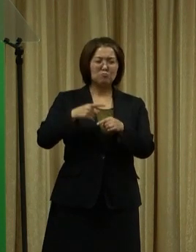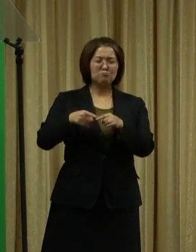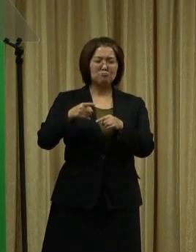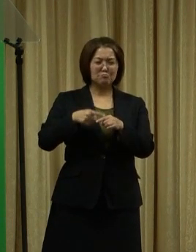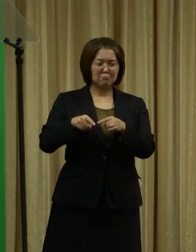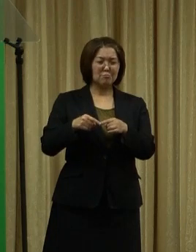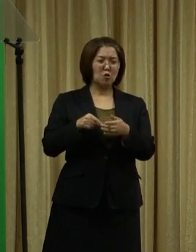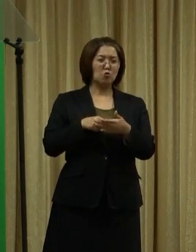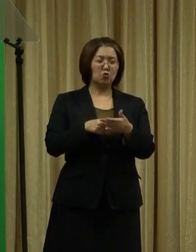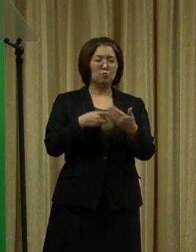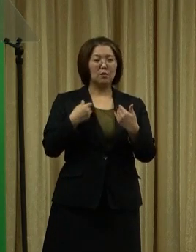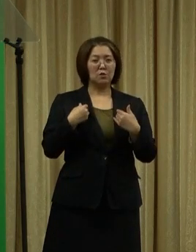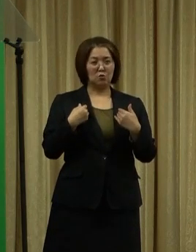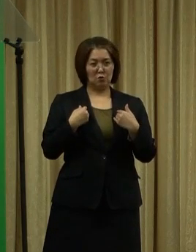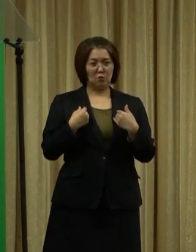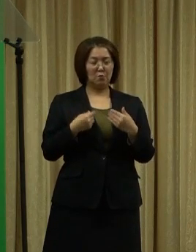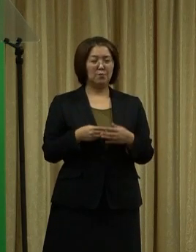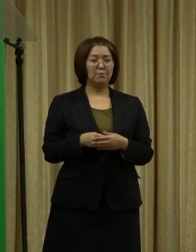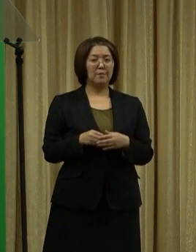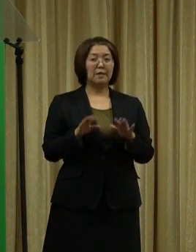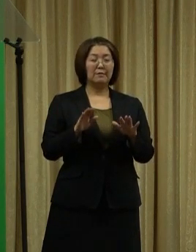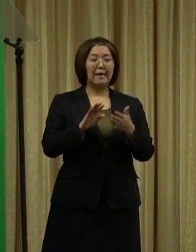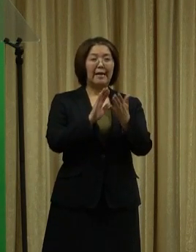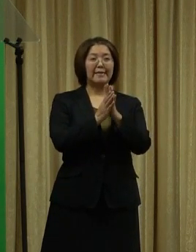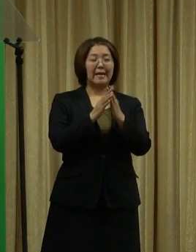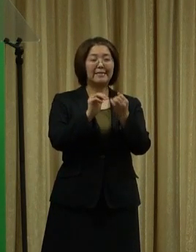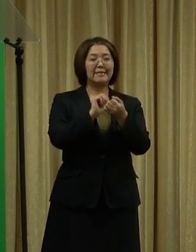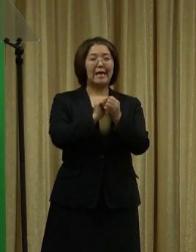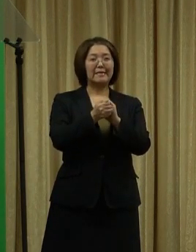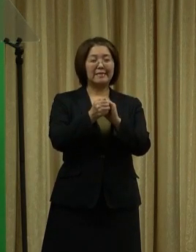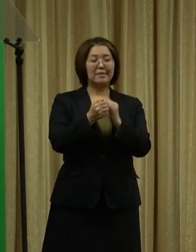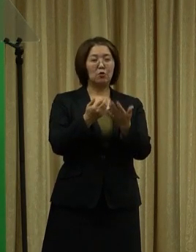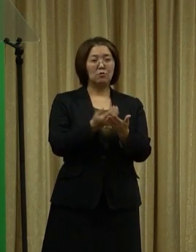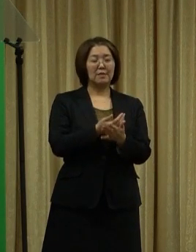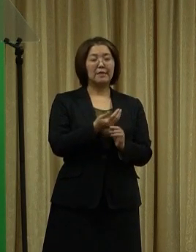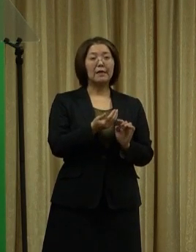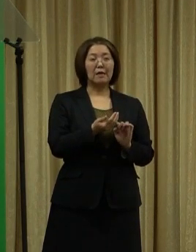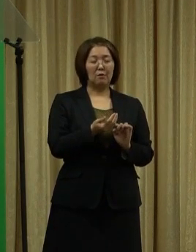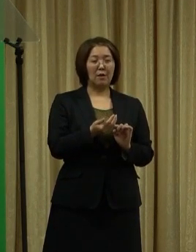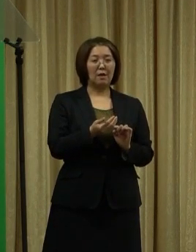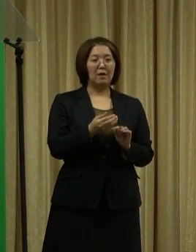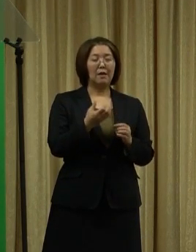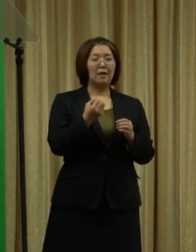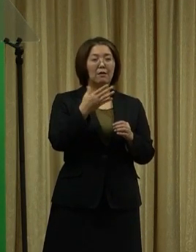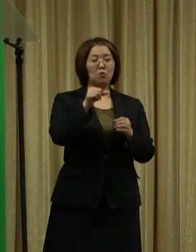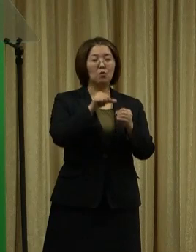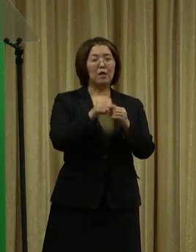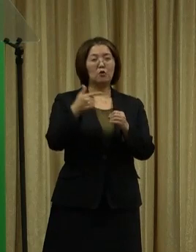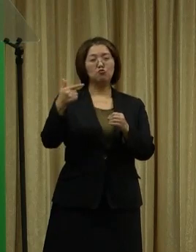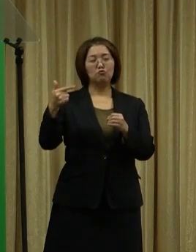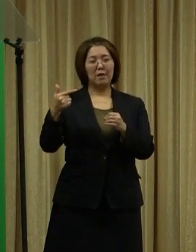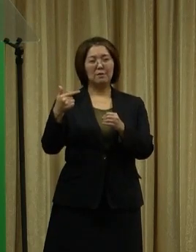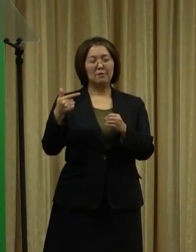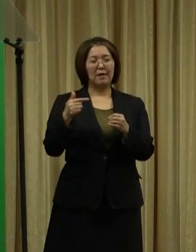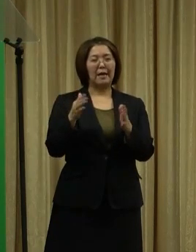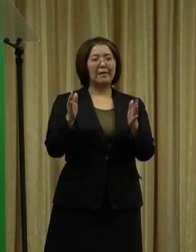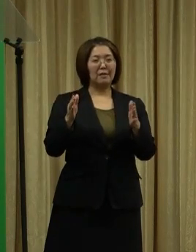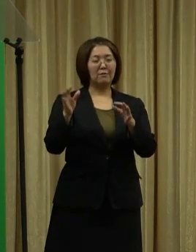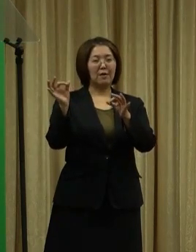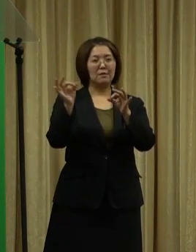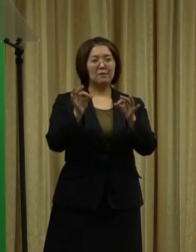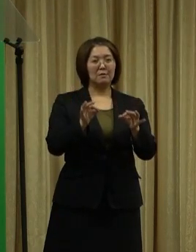と思います。ちなみに今いわゆる県債の残高は令和5年から6年にかけては引き続き減少